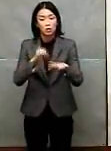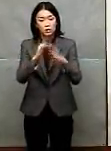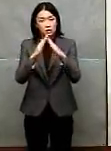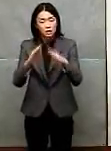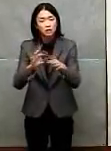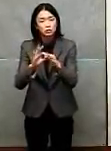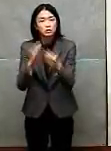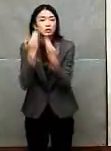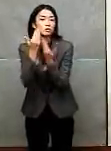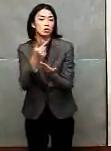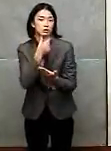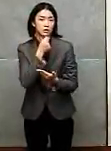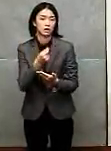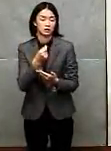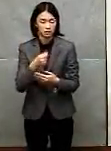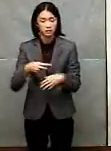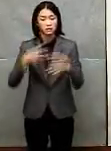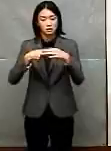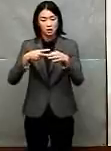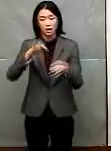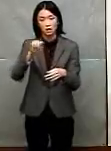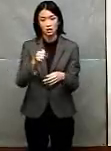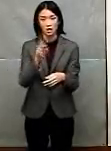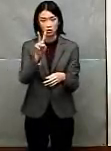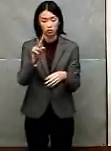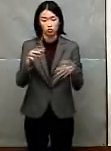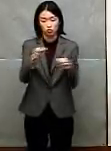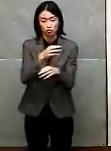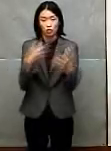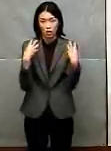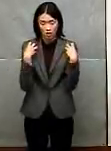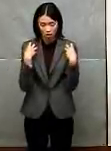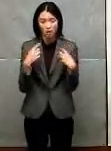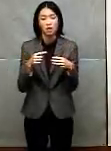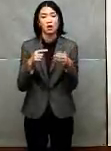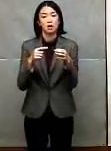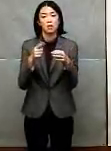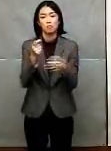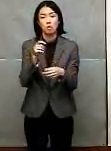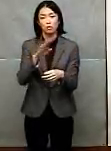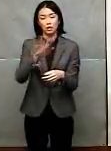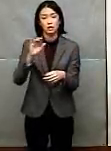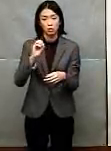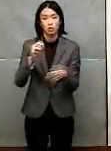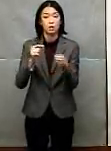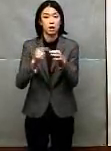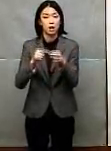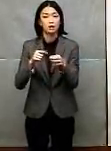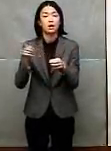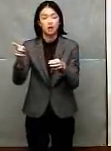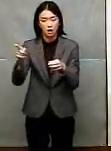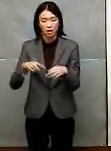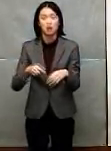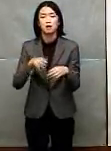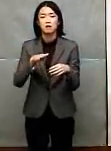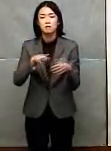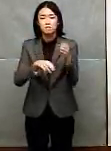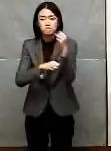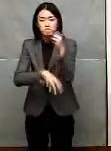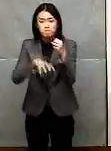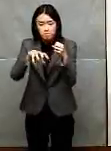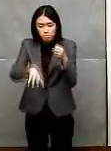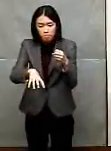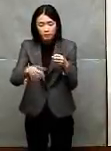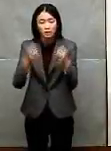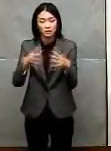はい、サッカー J2 山形を運営するモンテディオ山形が先日本拠地となる新スタジアムの建設に向